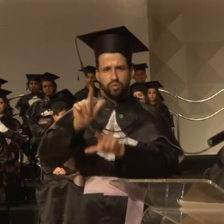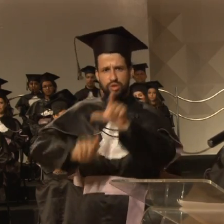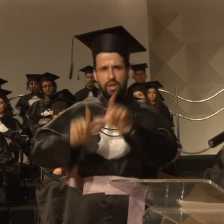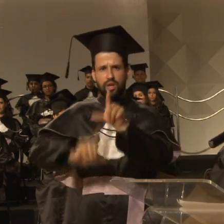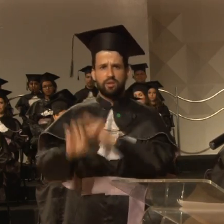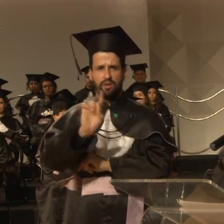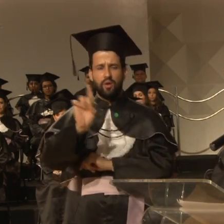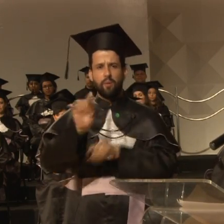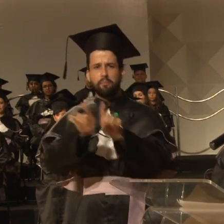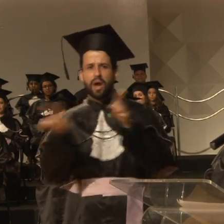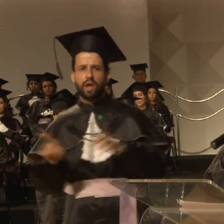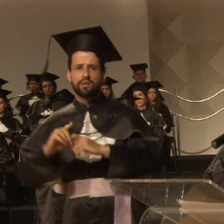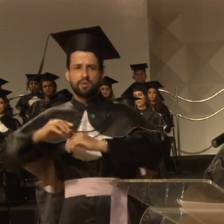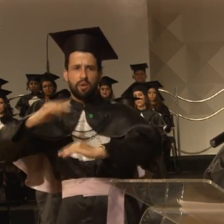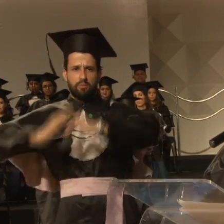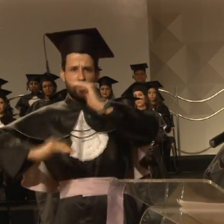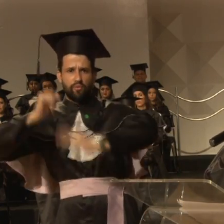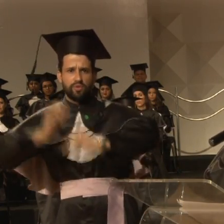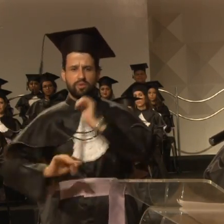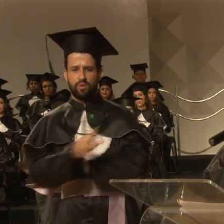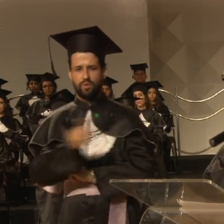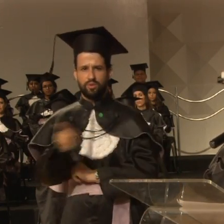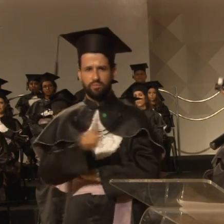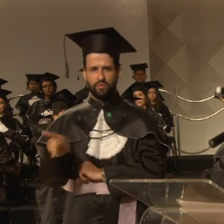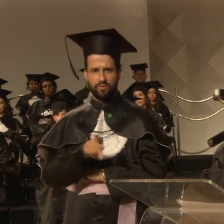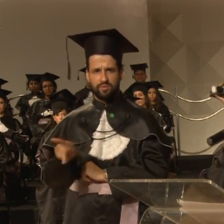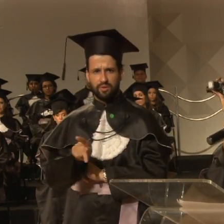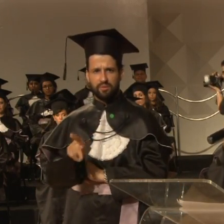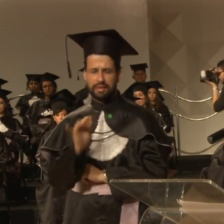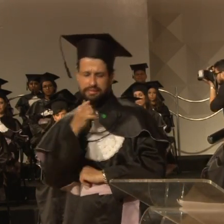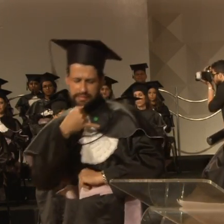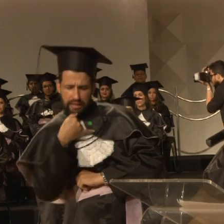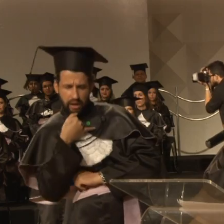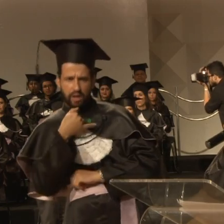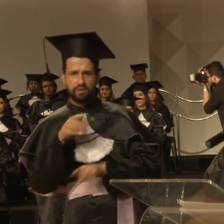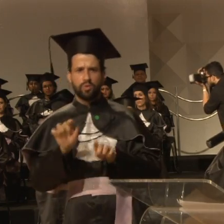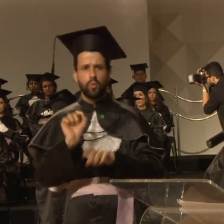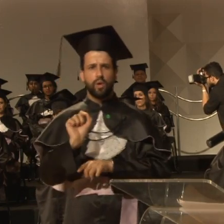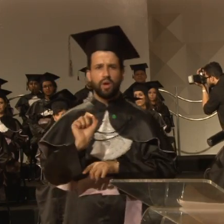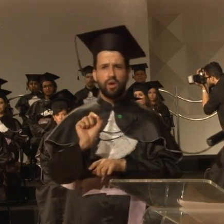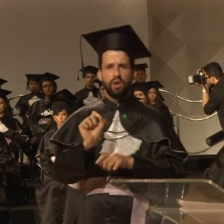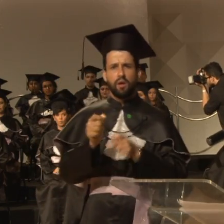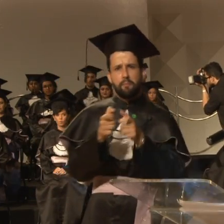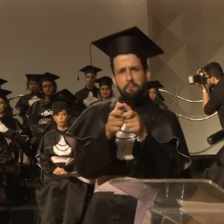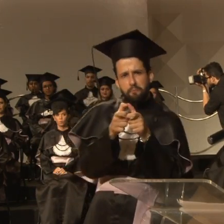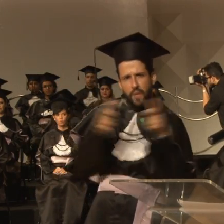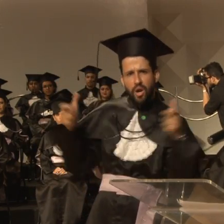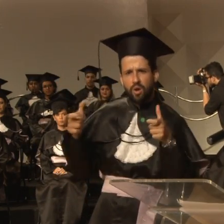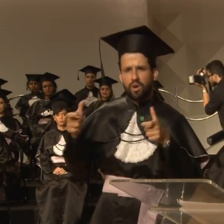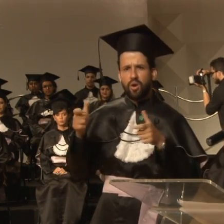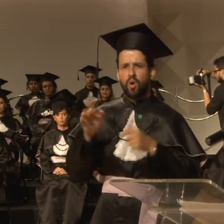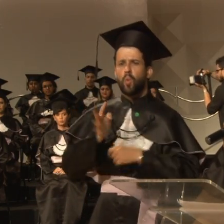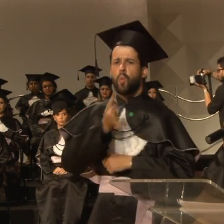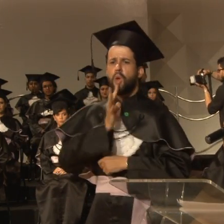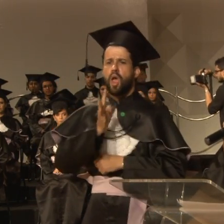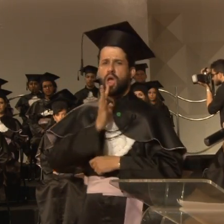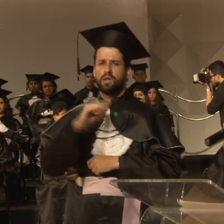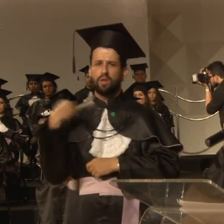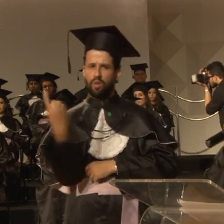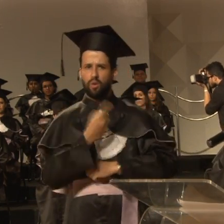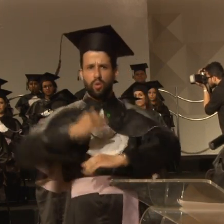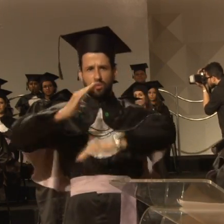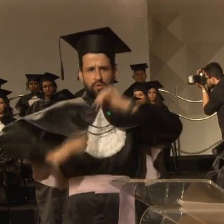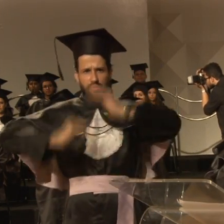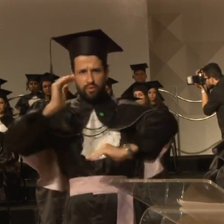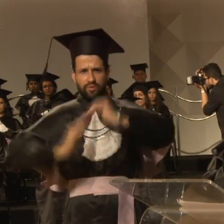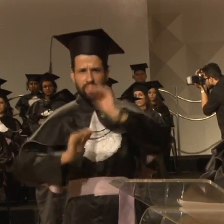que infelizmente não é aplaudida pela maioria, que apesar de até reconhecerem a nossa função,